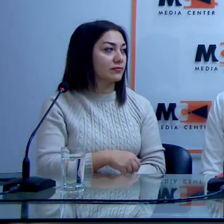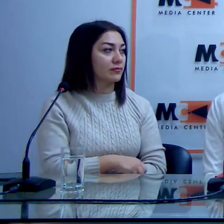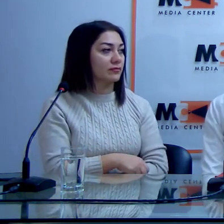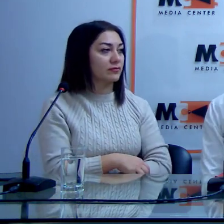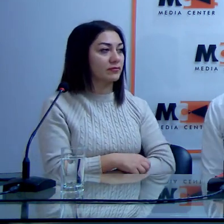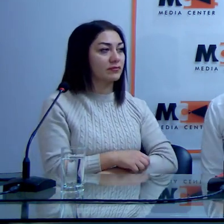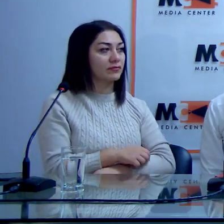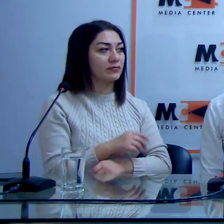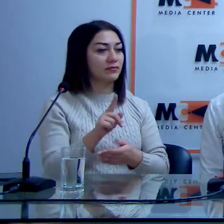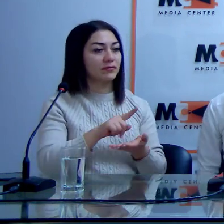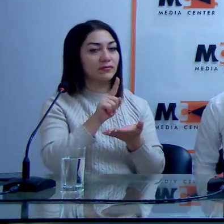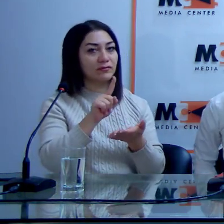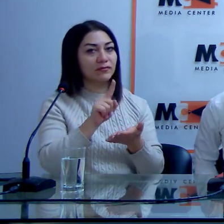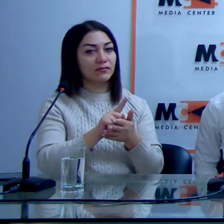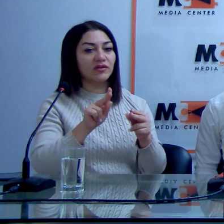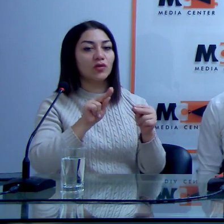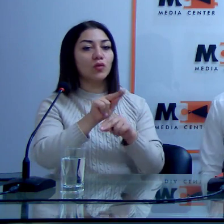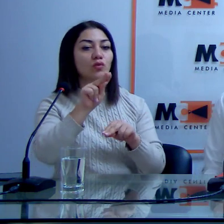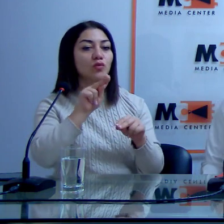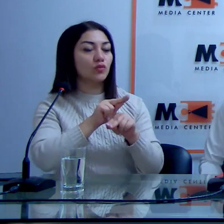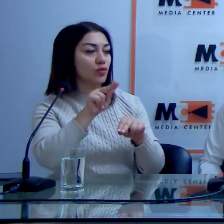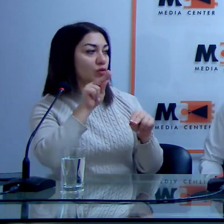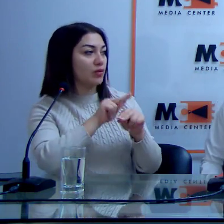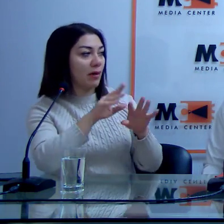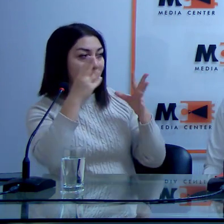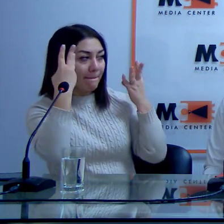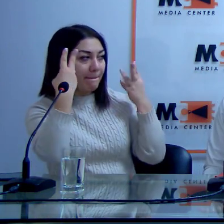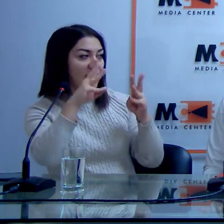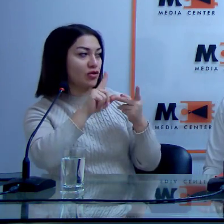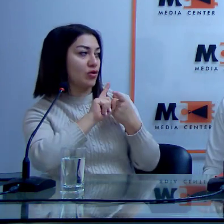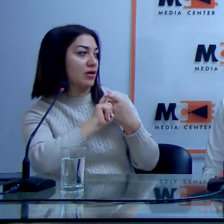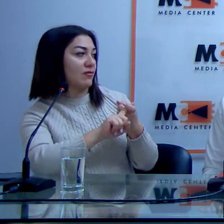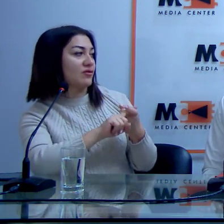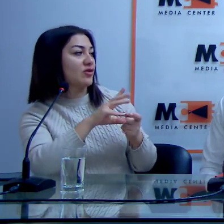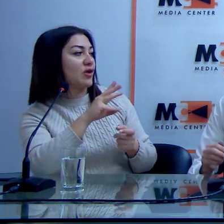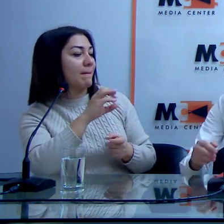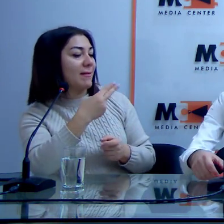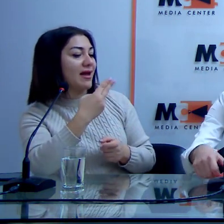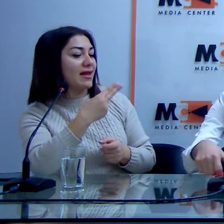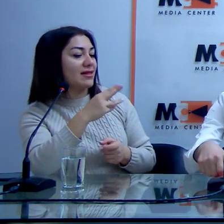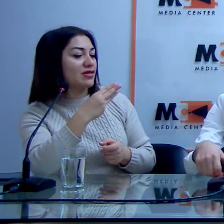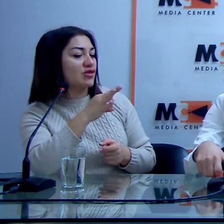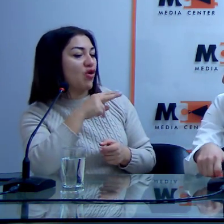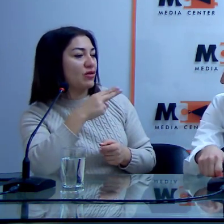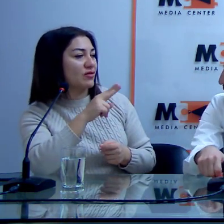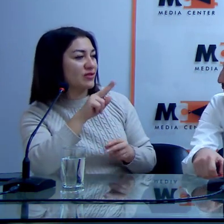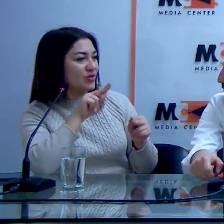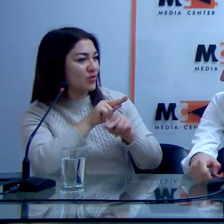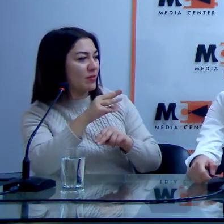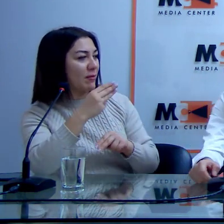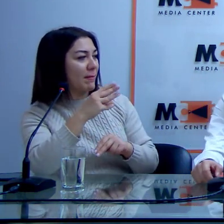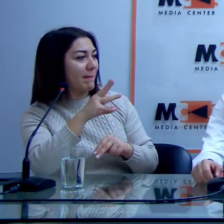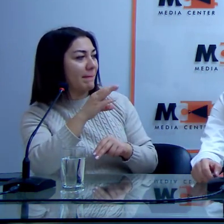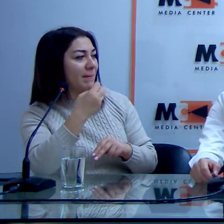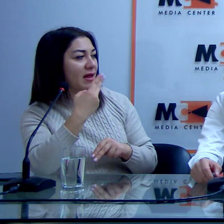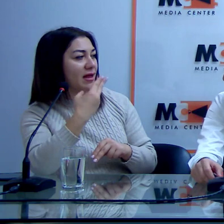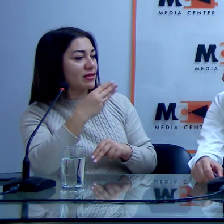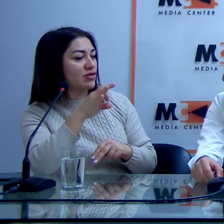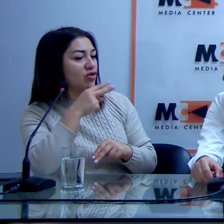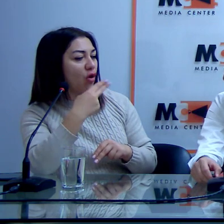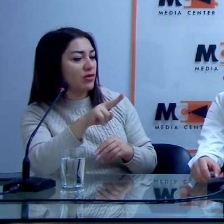Այստեղ մի հարց սոցուցման մեթոդների հետ կապված Արտաշեսը նշեց, հետաքրքիր է այդ հարցը, երբ բարձրացվում է, որն է